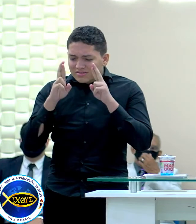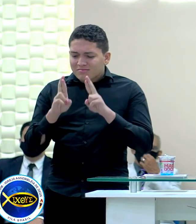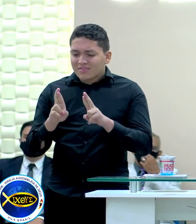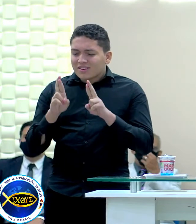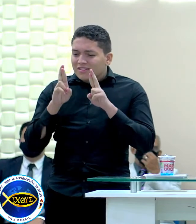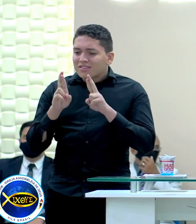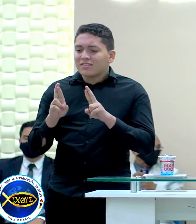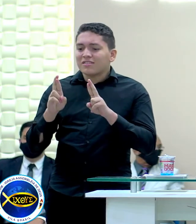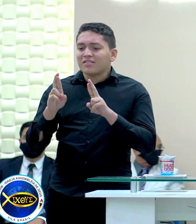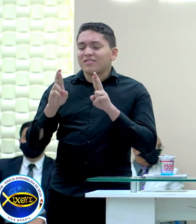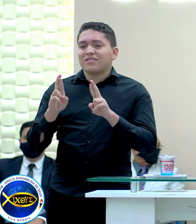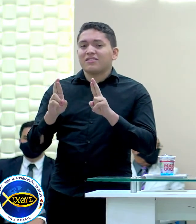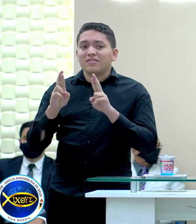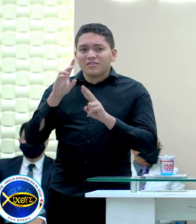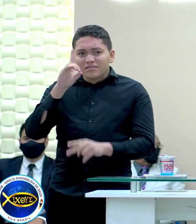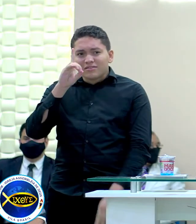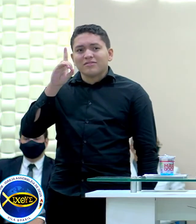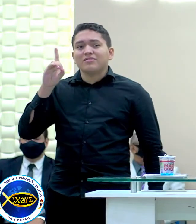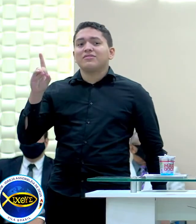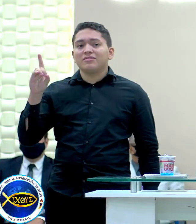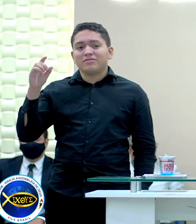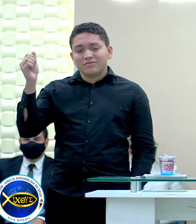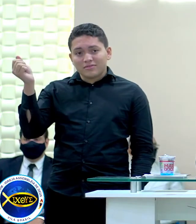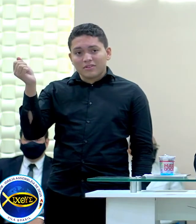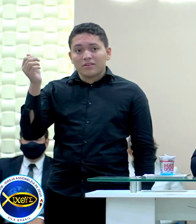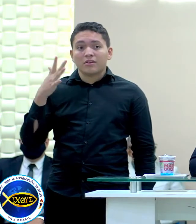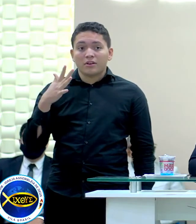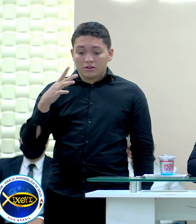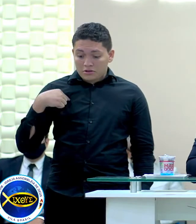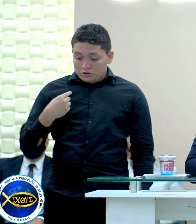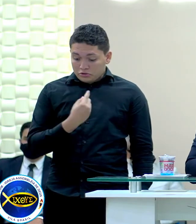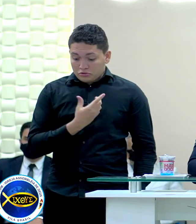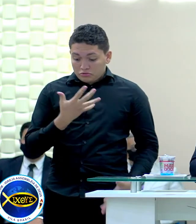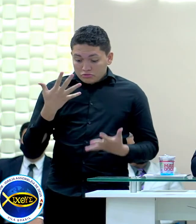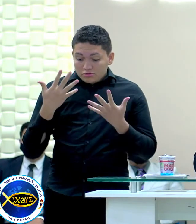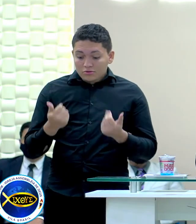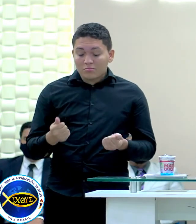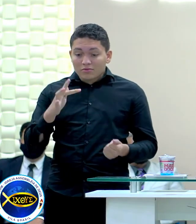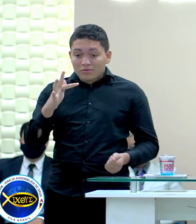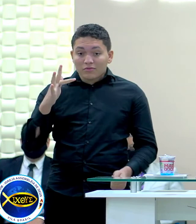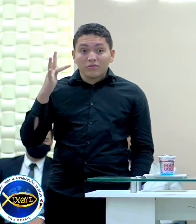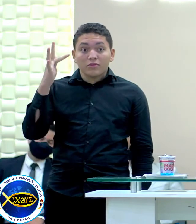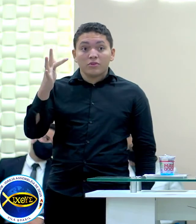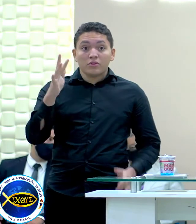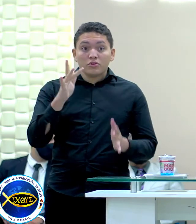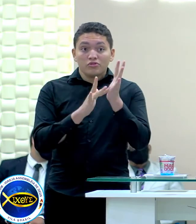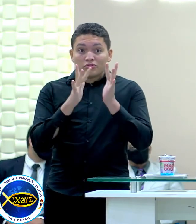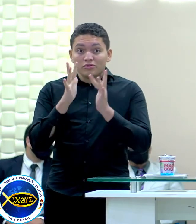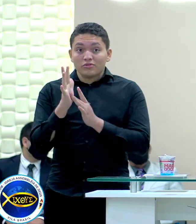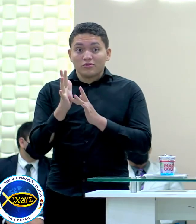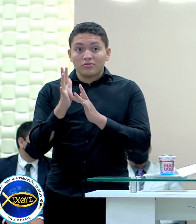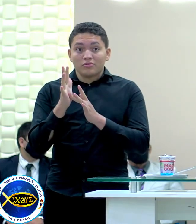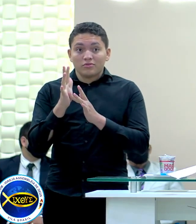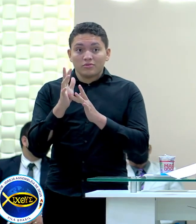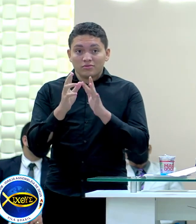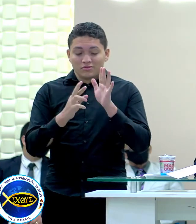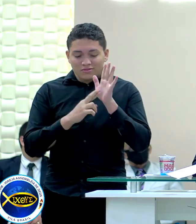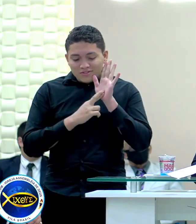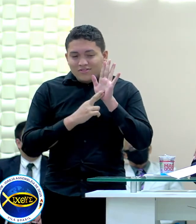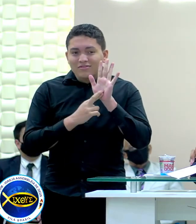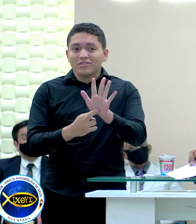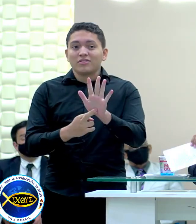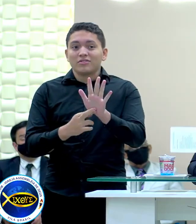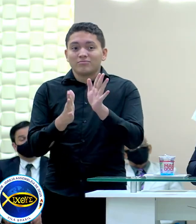que lhes será dada quando Jesus Cristo for revelado.